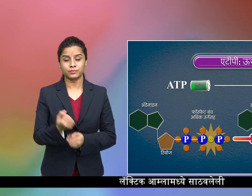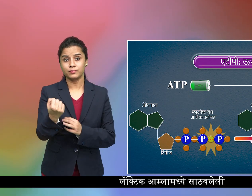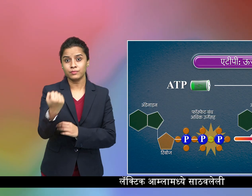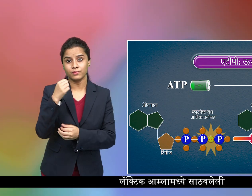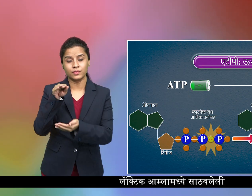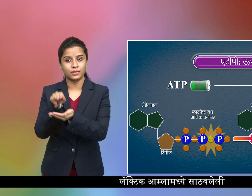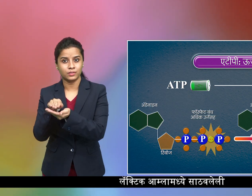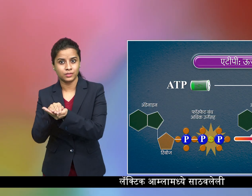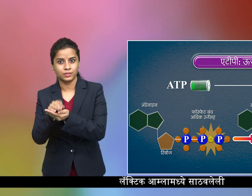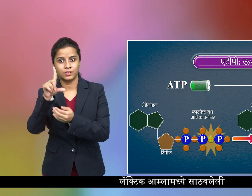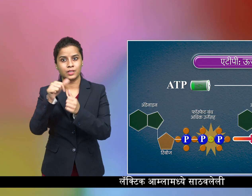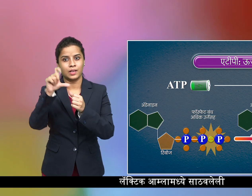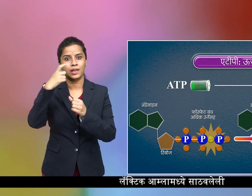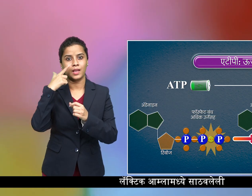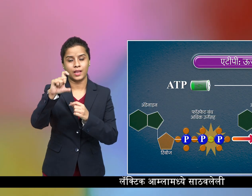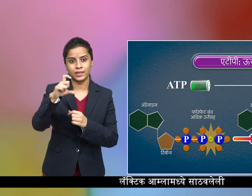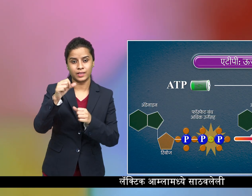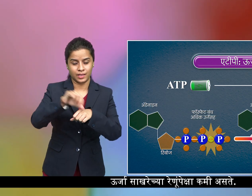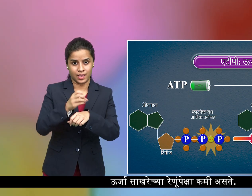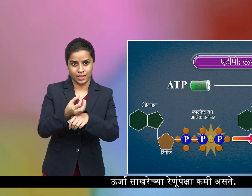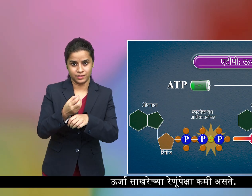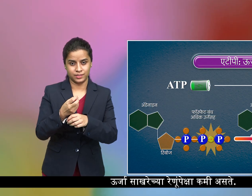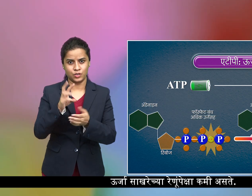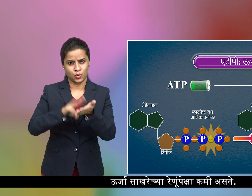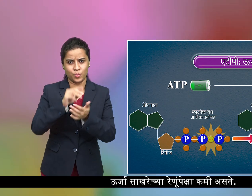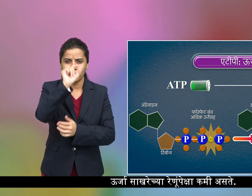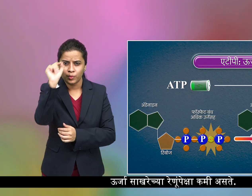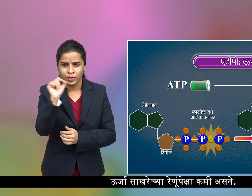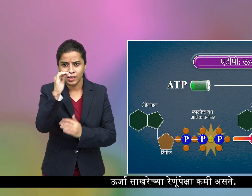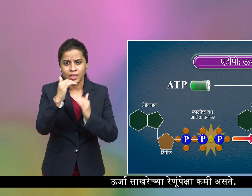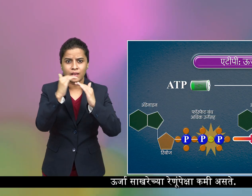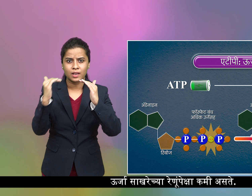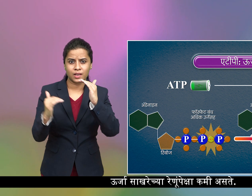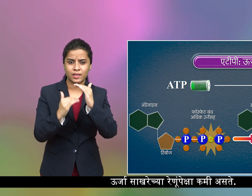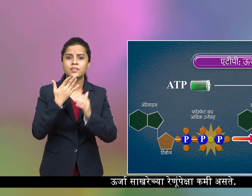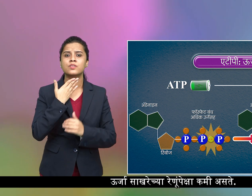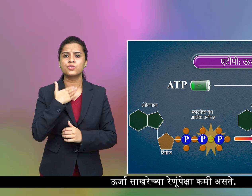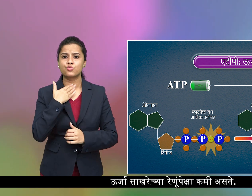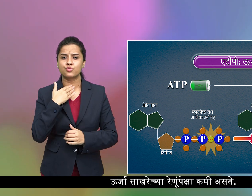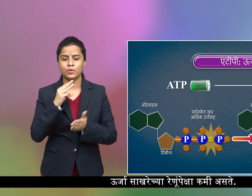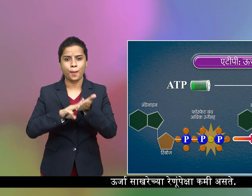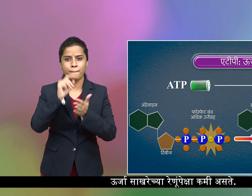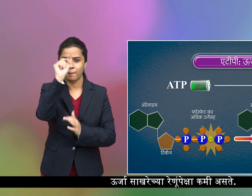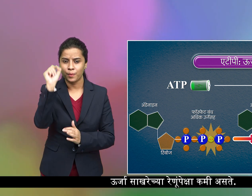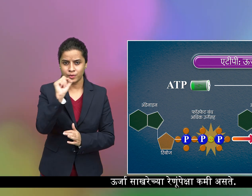लॅक्टिक आम्लामध्ये साठवलेली ऊर्जा साखरेच्या रेणूपेक्षा कमी असते.